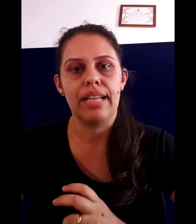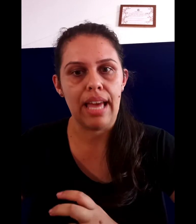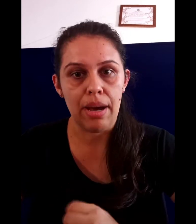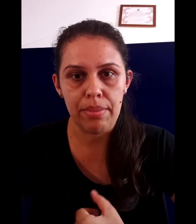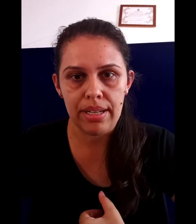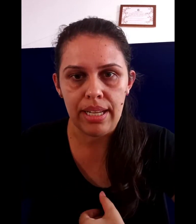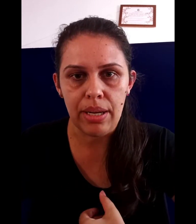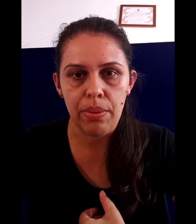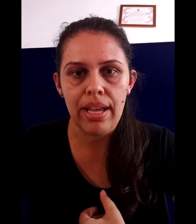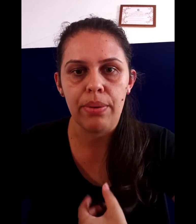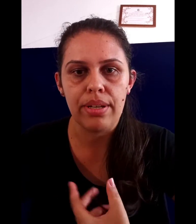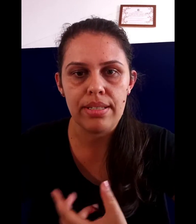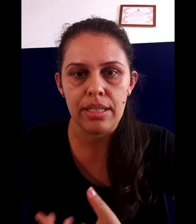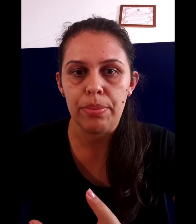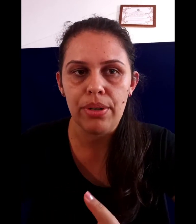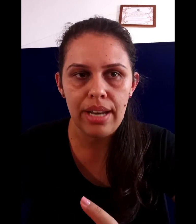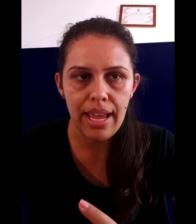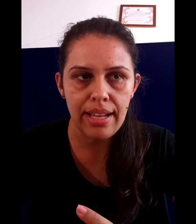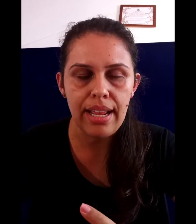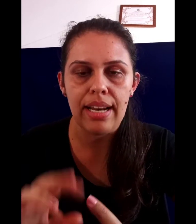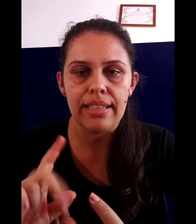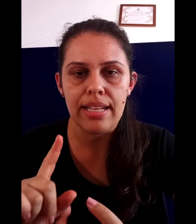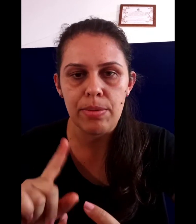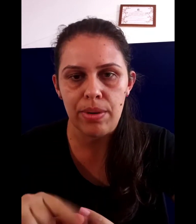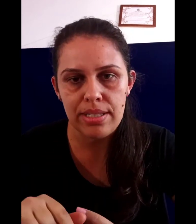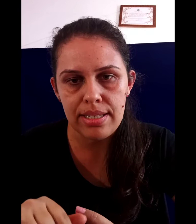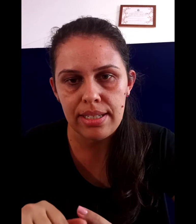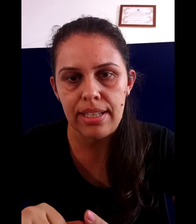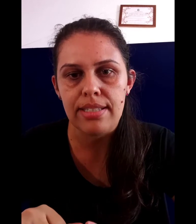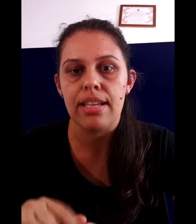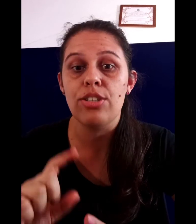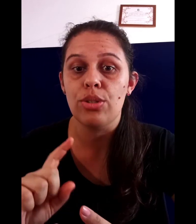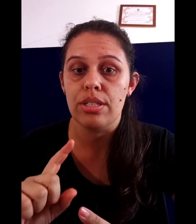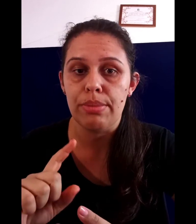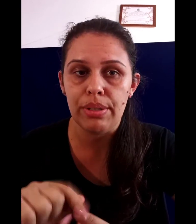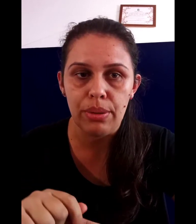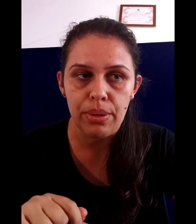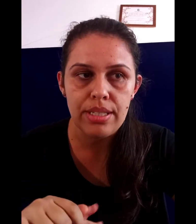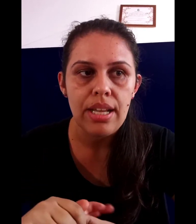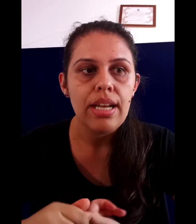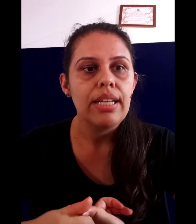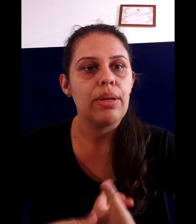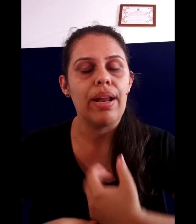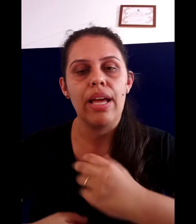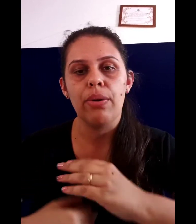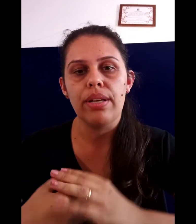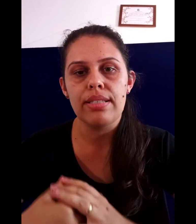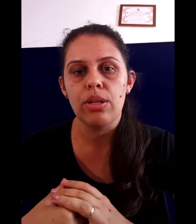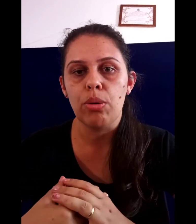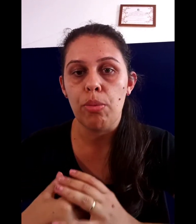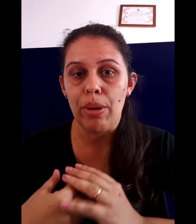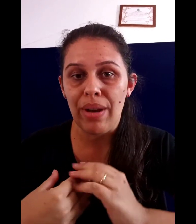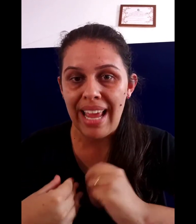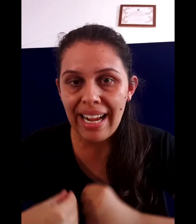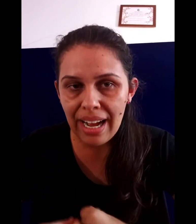É uma língua reconhecida por lei, né? A Lei 10.436 de 2002. Então, ela é reconhecida como meio legal